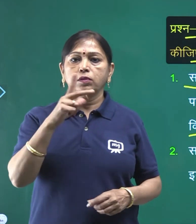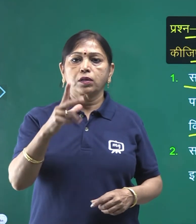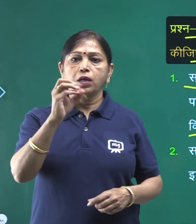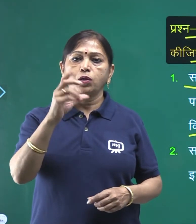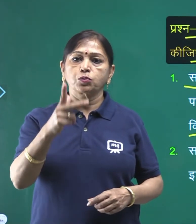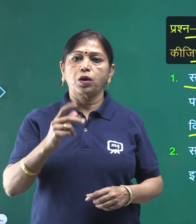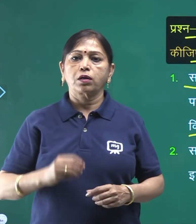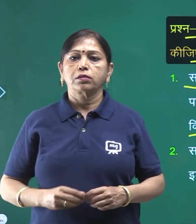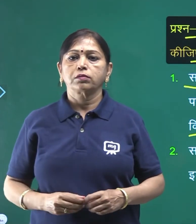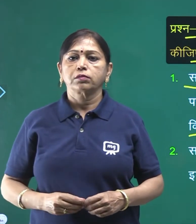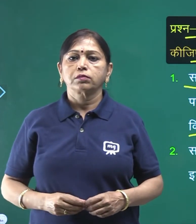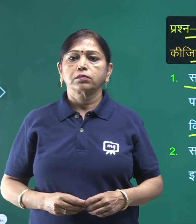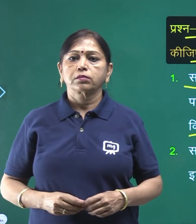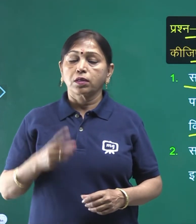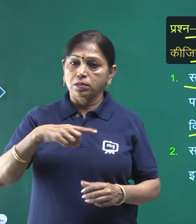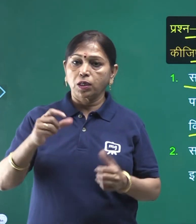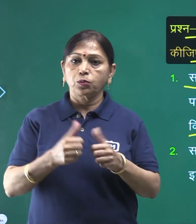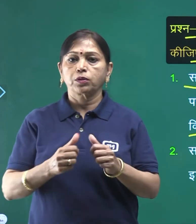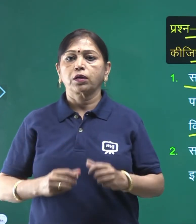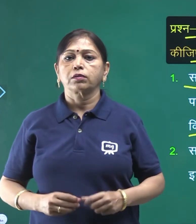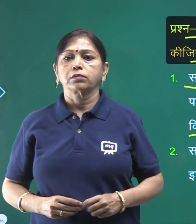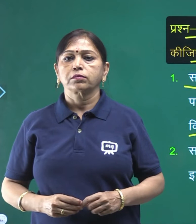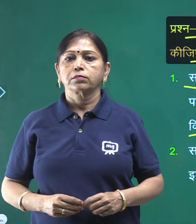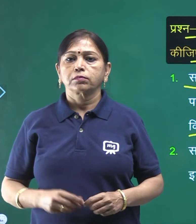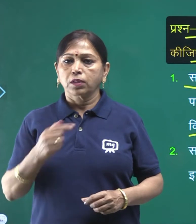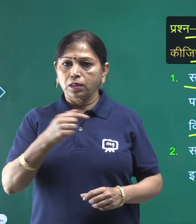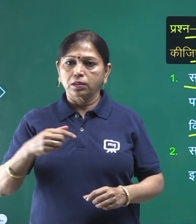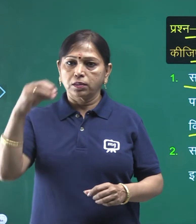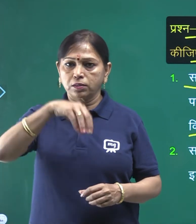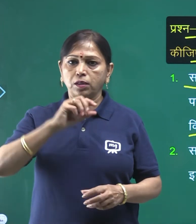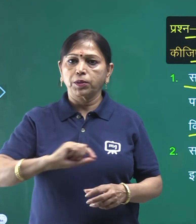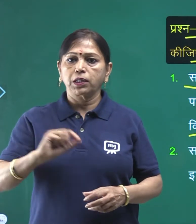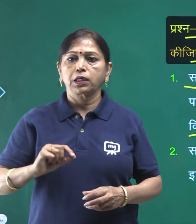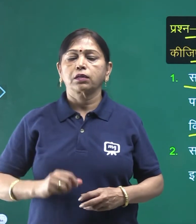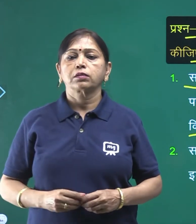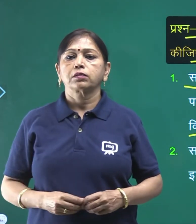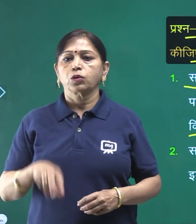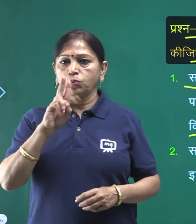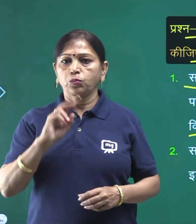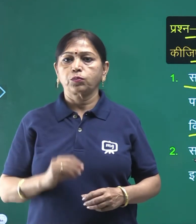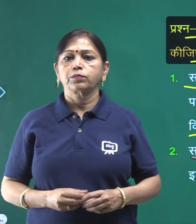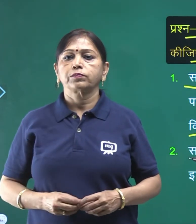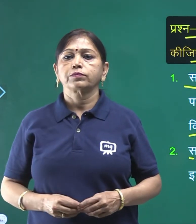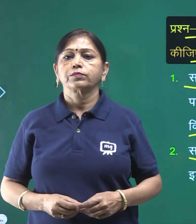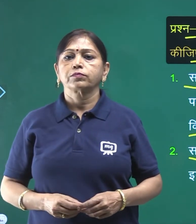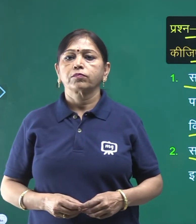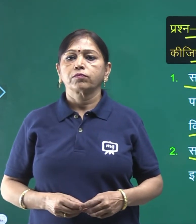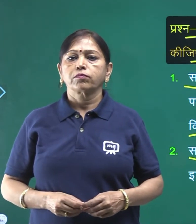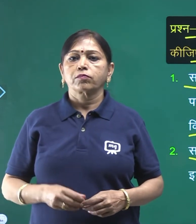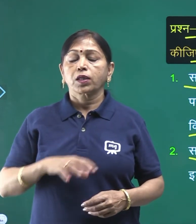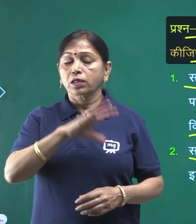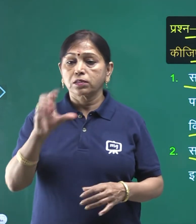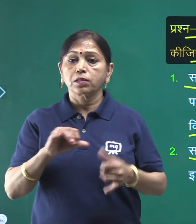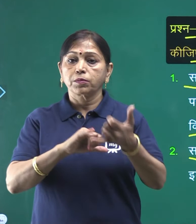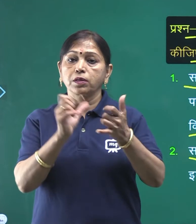1766/1808। सही ऑप्शन रिक्त स्थान में लिखिए। 2, सभी द्रव्यों